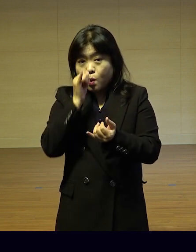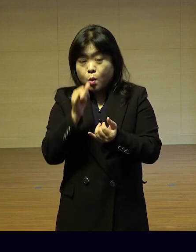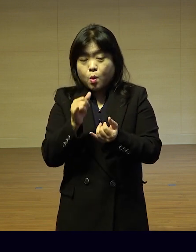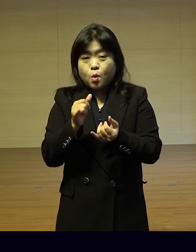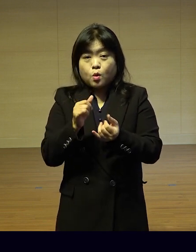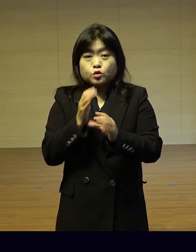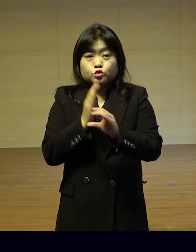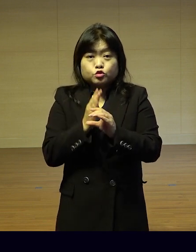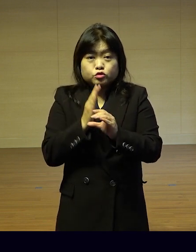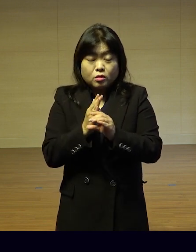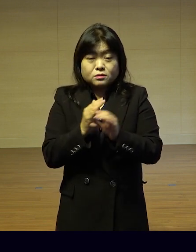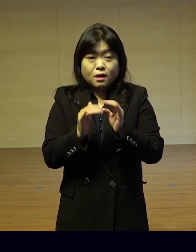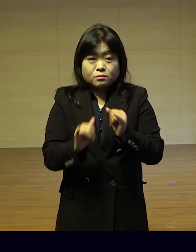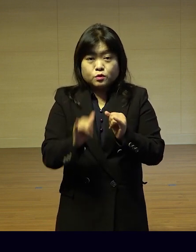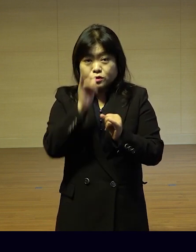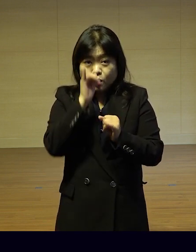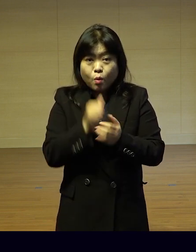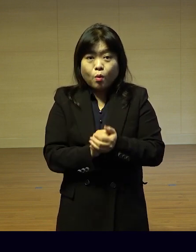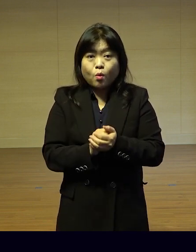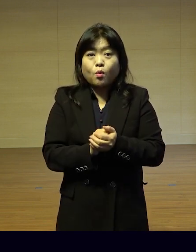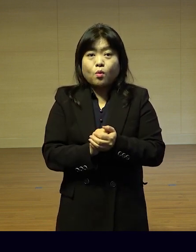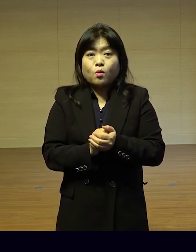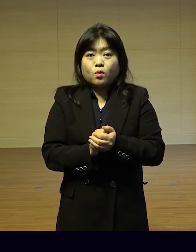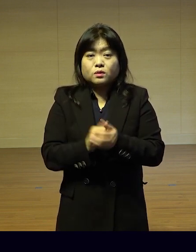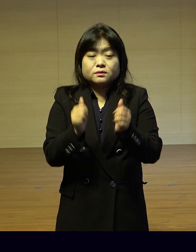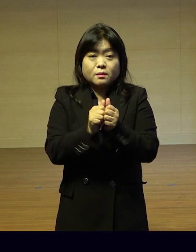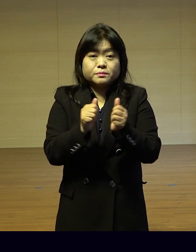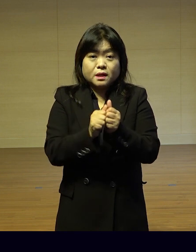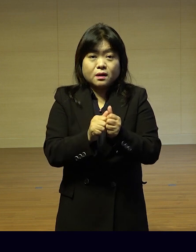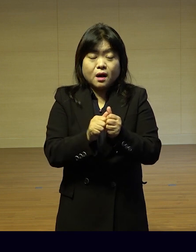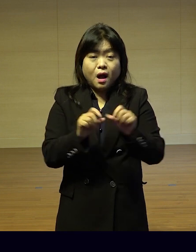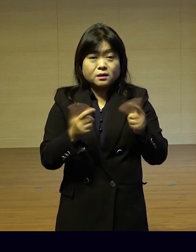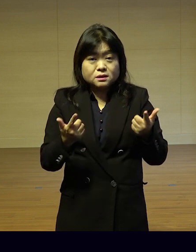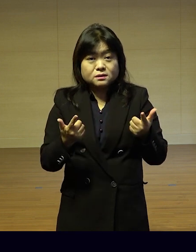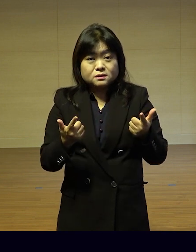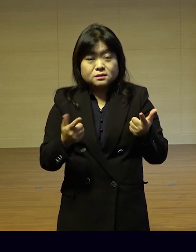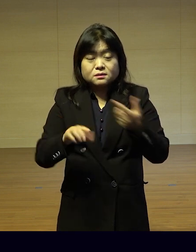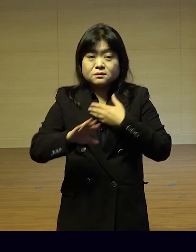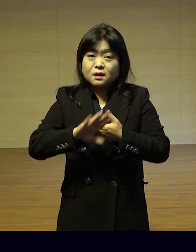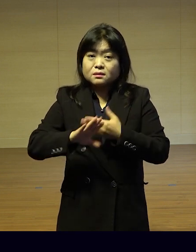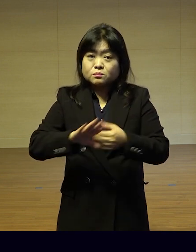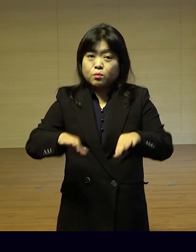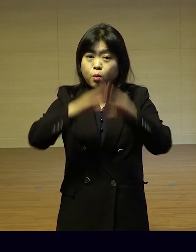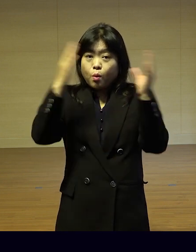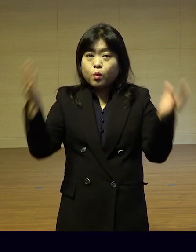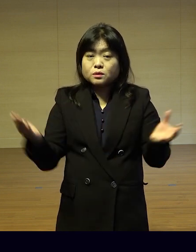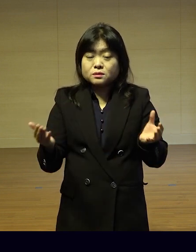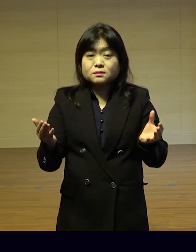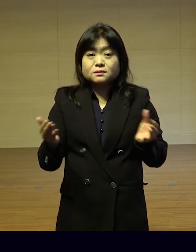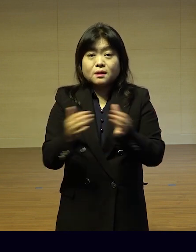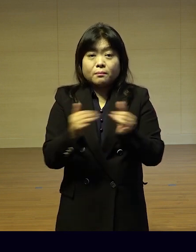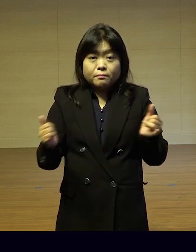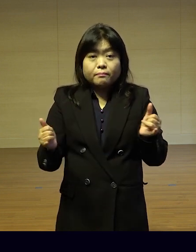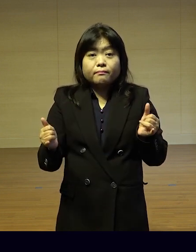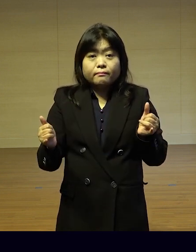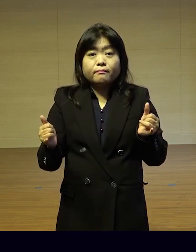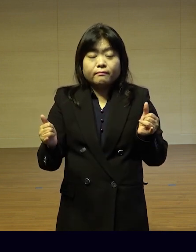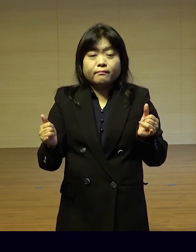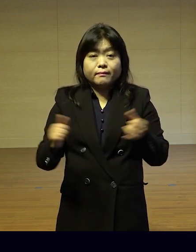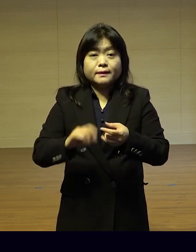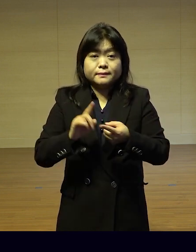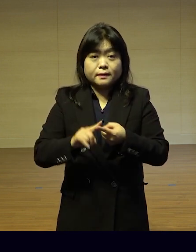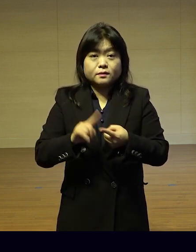뭐 중성 인간이 있을 수도 있고 남자가 아닌 다른 모든 존재자들, 무생물,